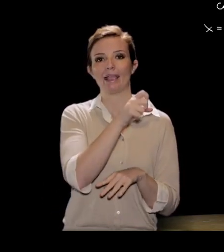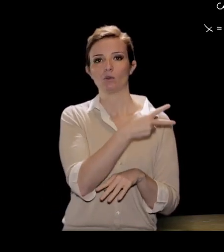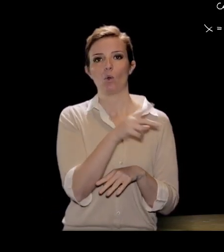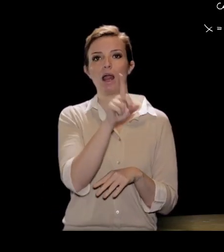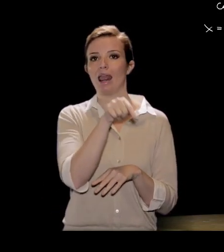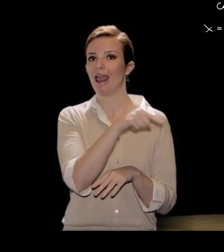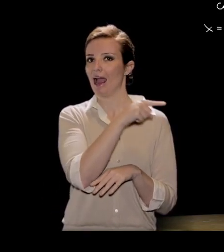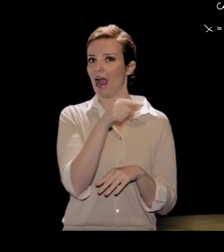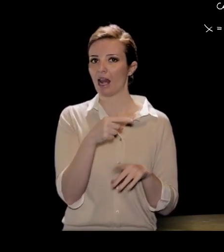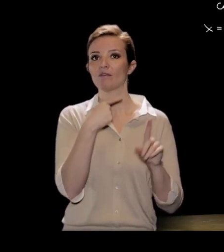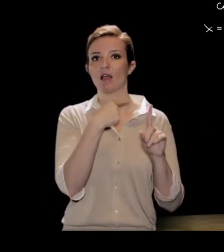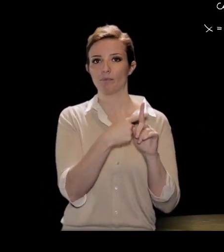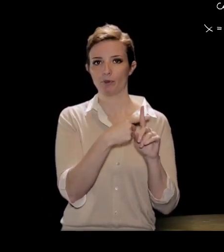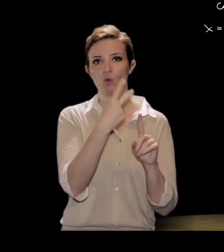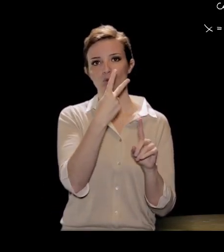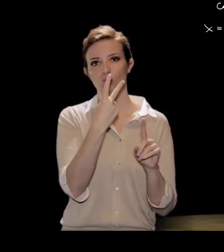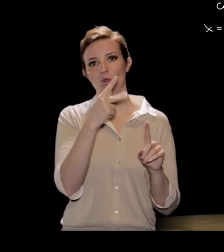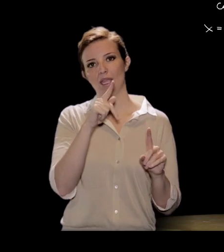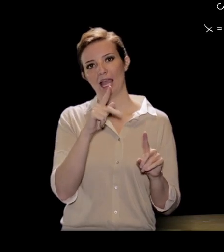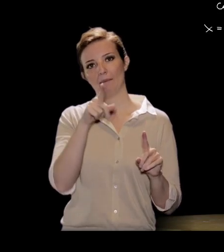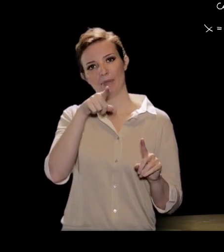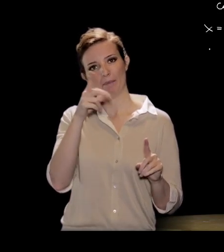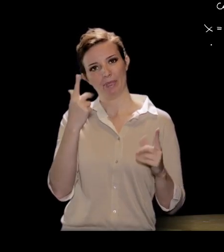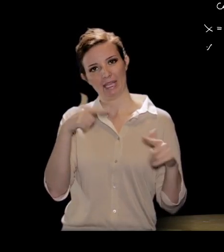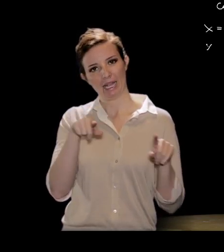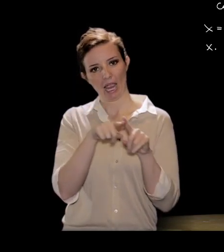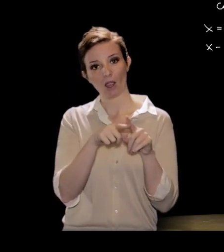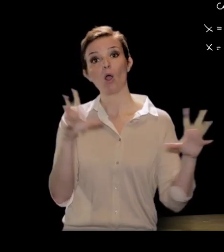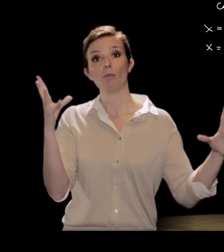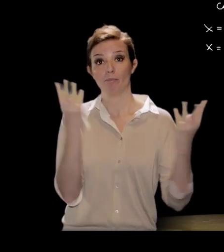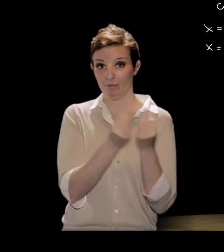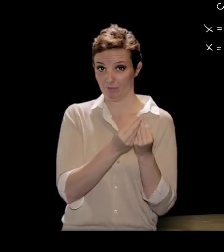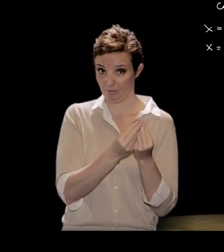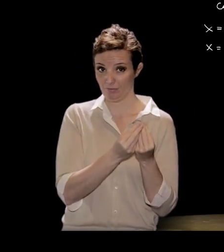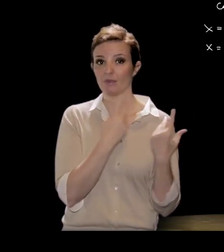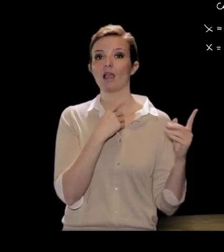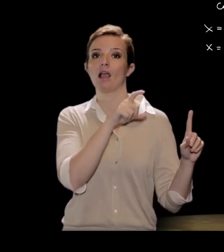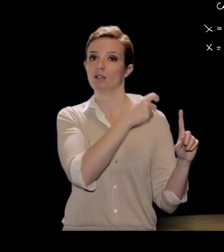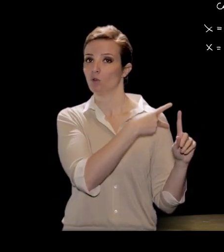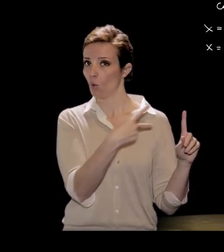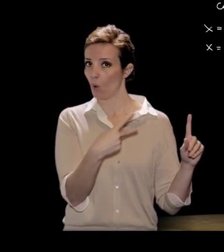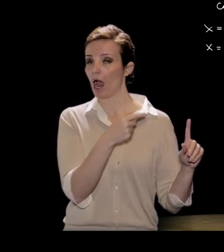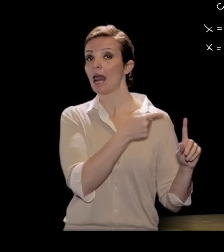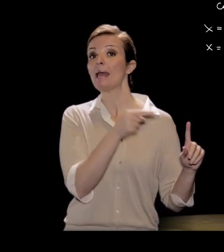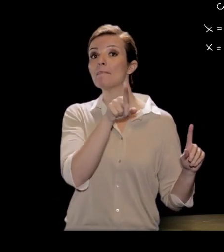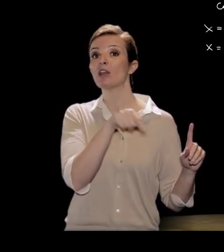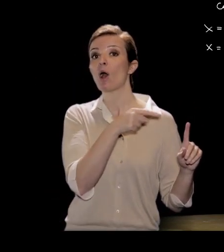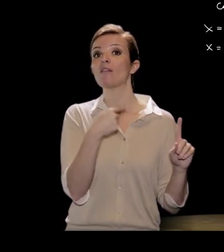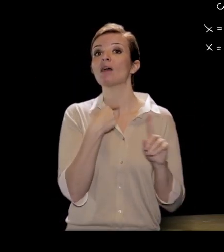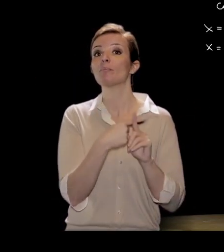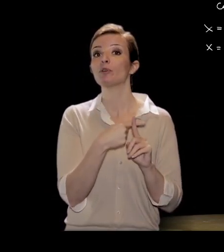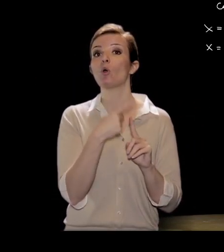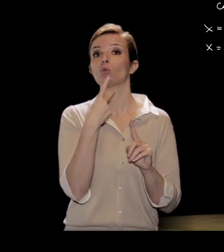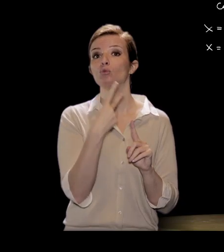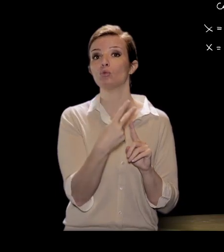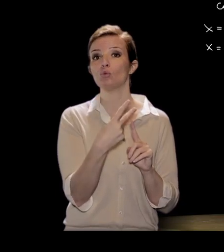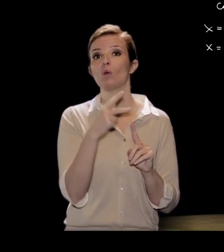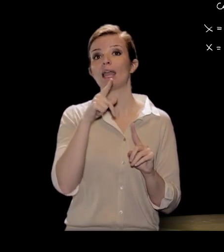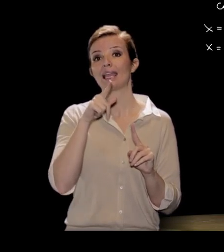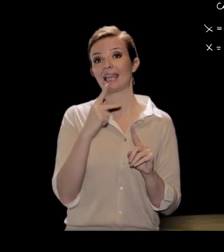α più 2kπ, unito a x uguale meno α più 2kπ.